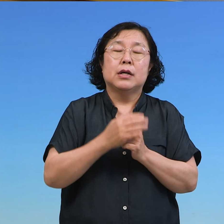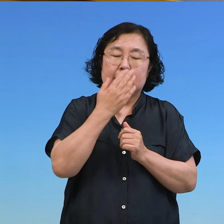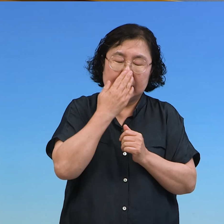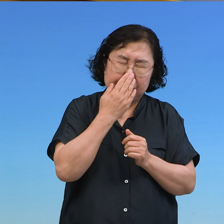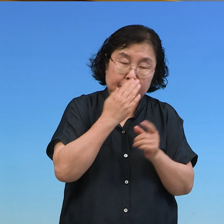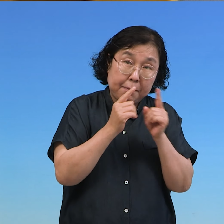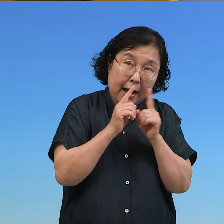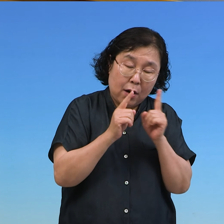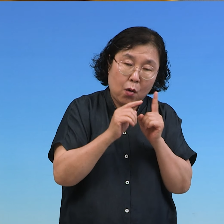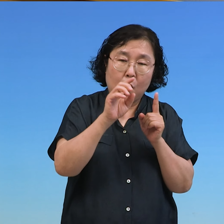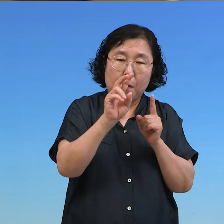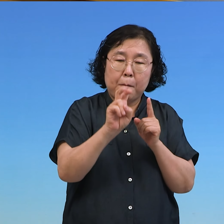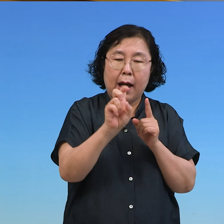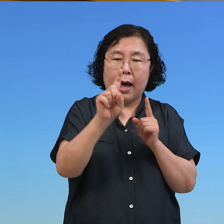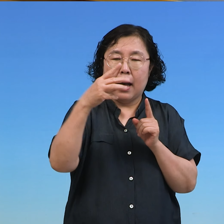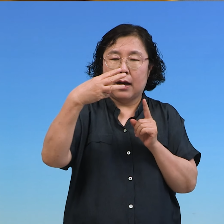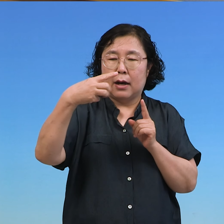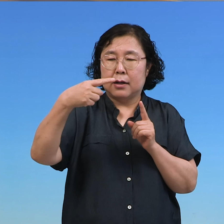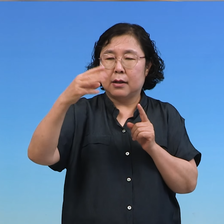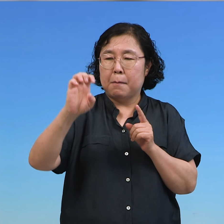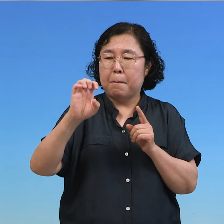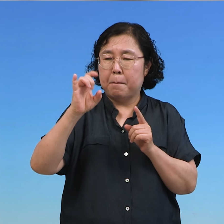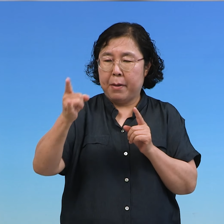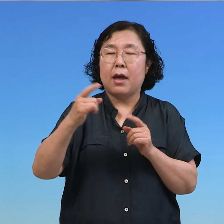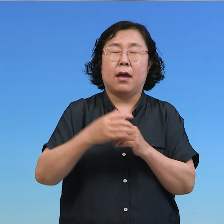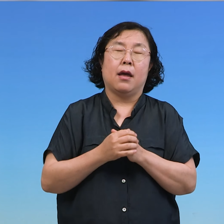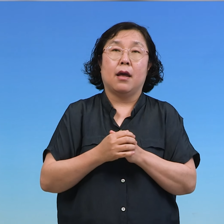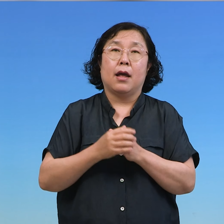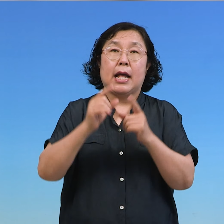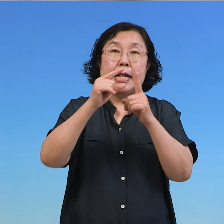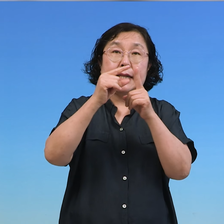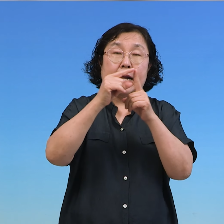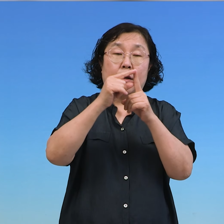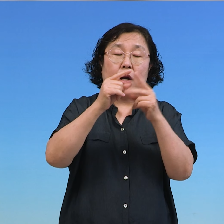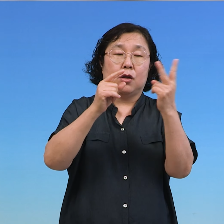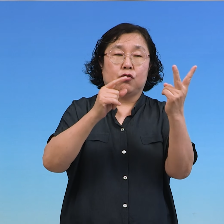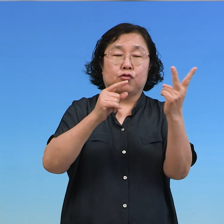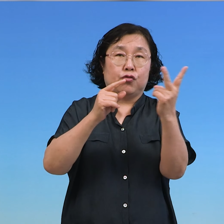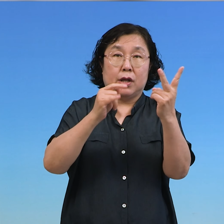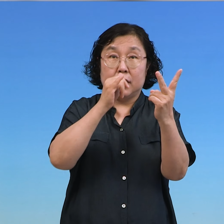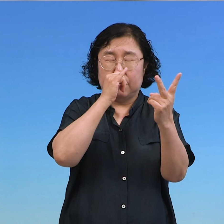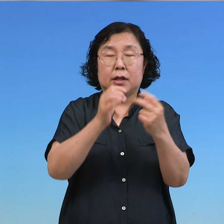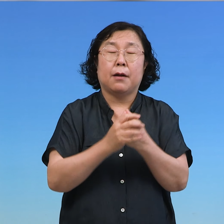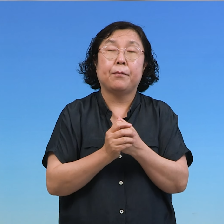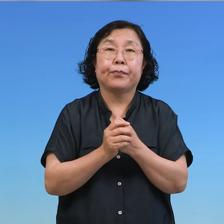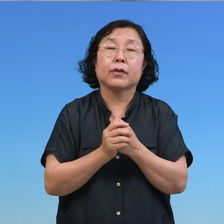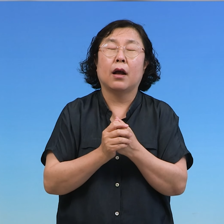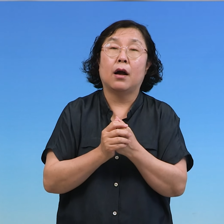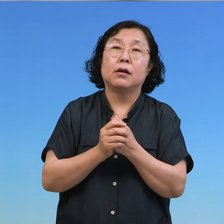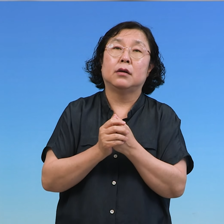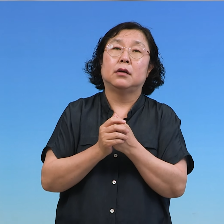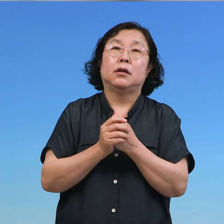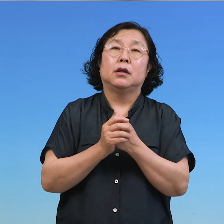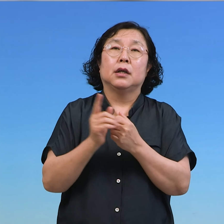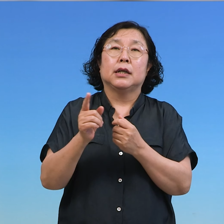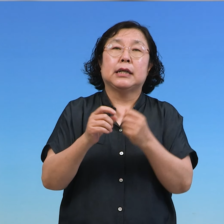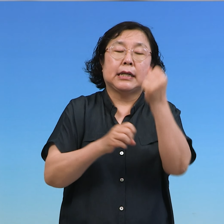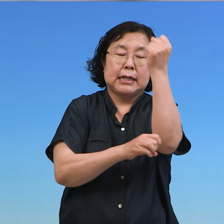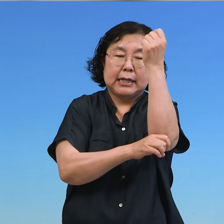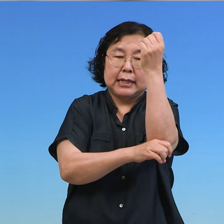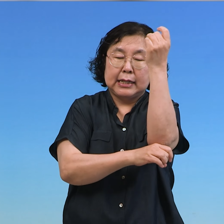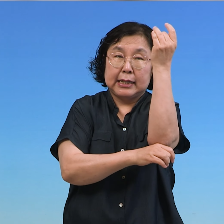히브리어로 마르페예요 이 마르페라는 단어가 지금 두 군데 같이 나왔는데요 이 단어의